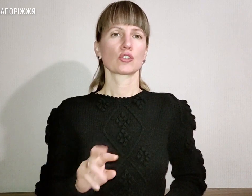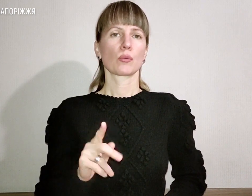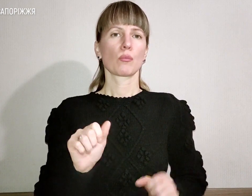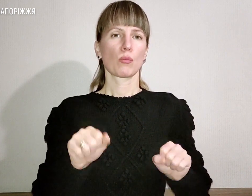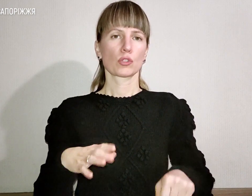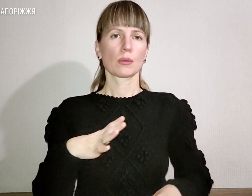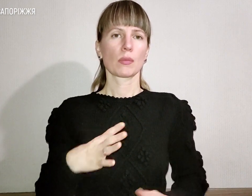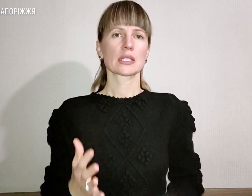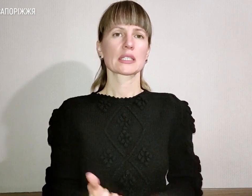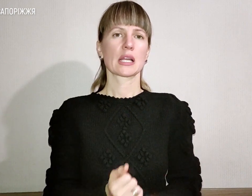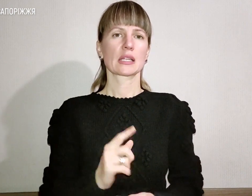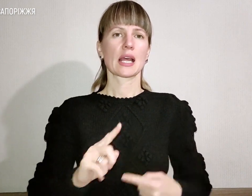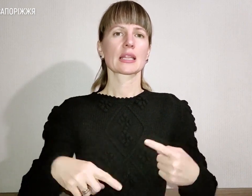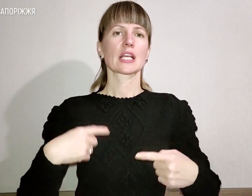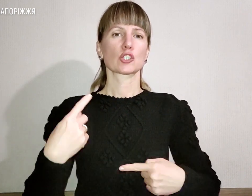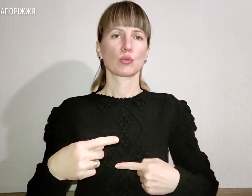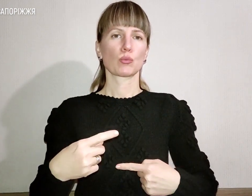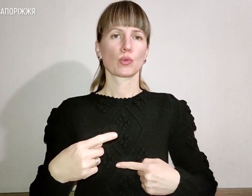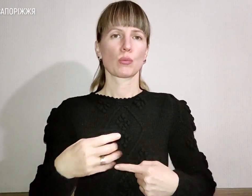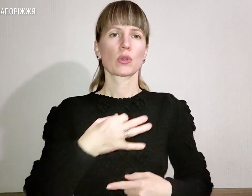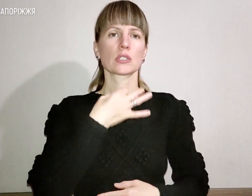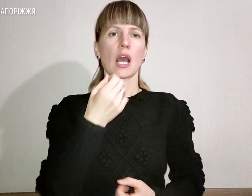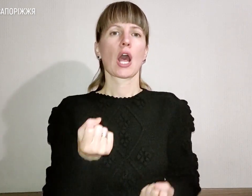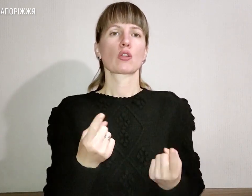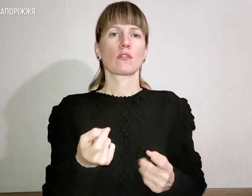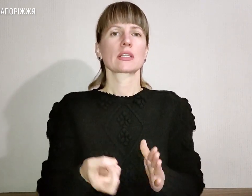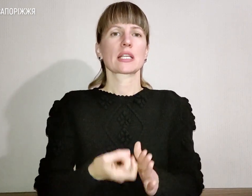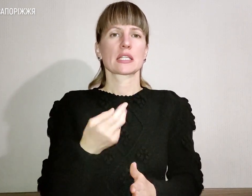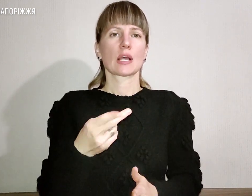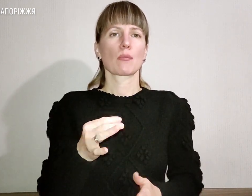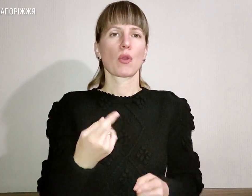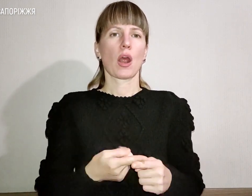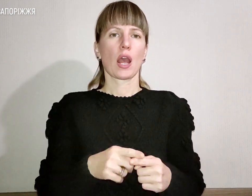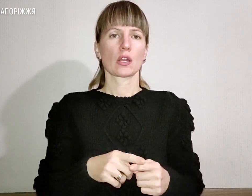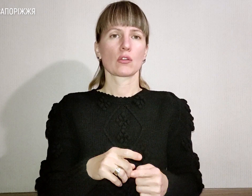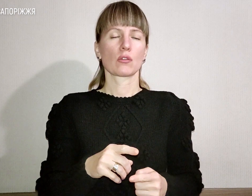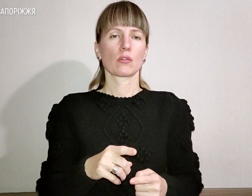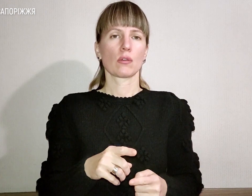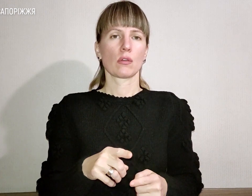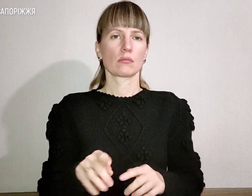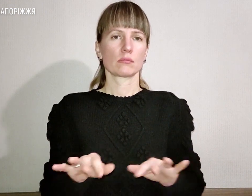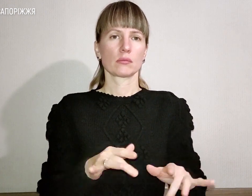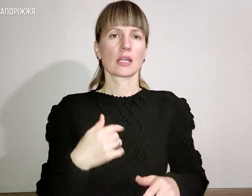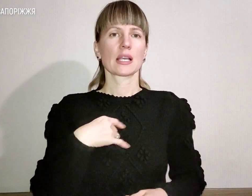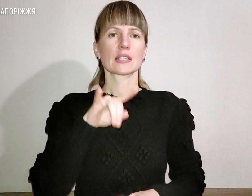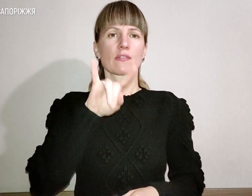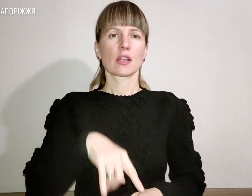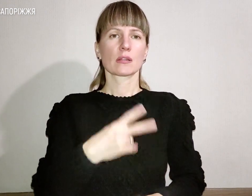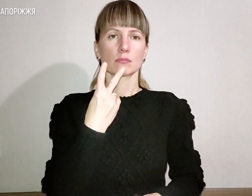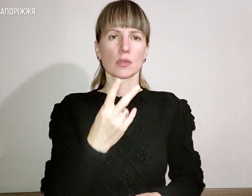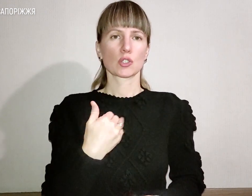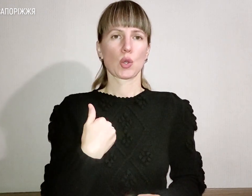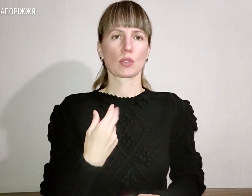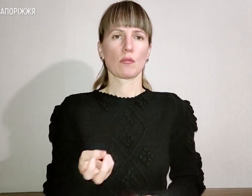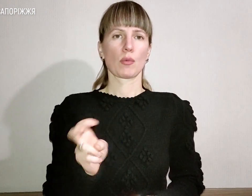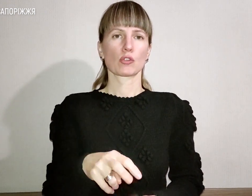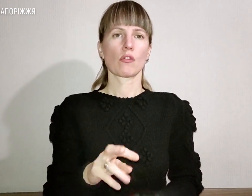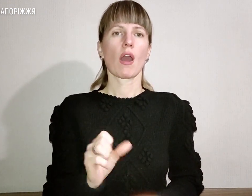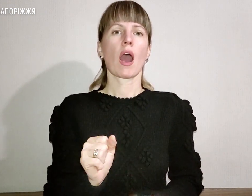знайти наступного. Скажіть, а звідки ви дізнались про цю акцію? Та я з вікна бачу. Так захотів і прийшов. Так, а як же ж?